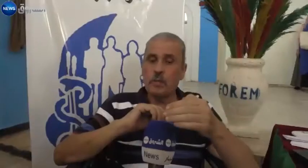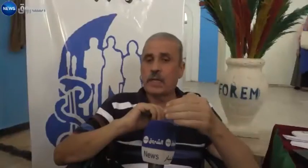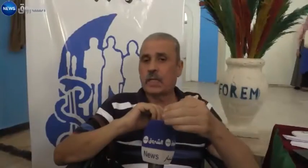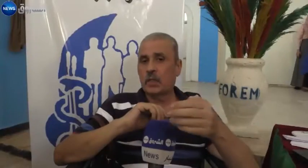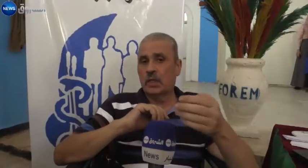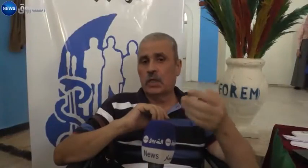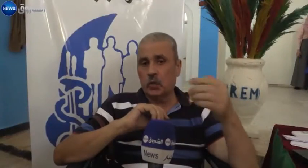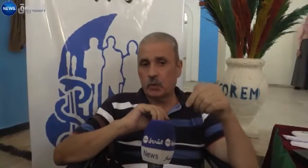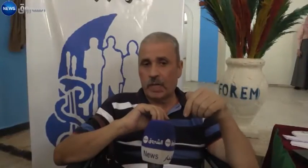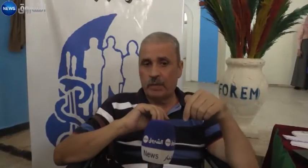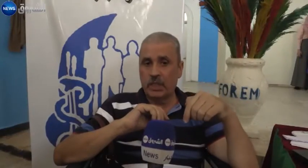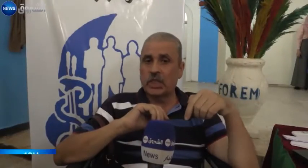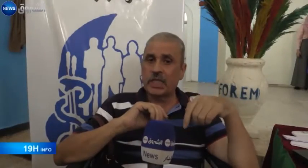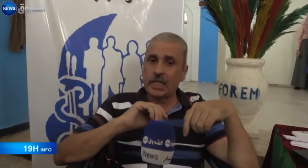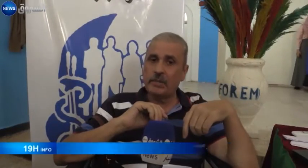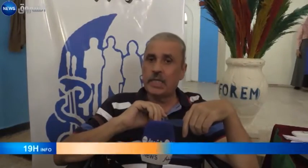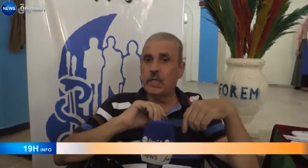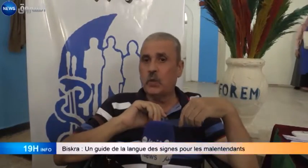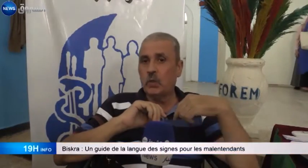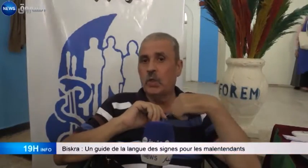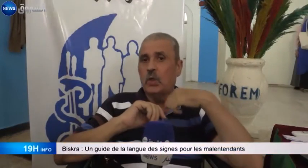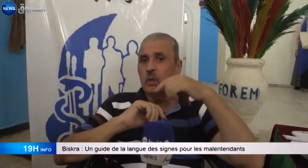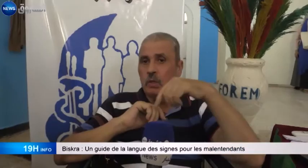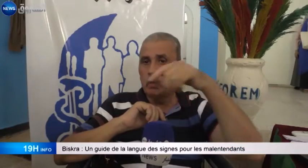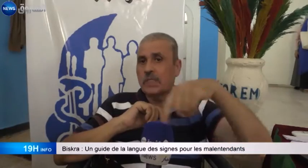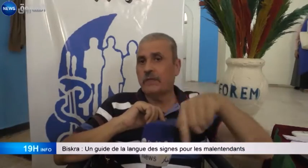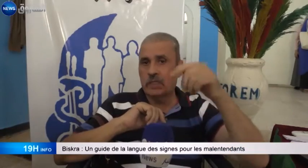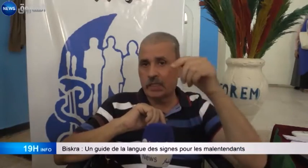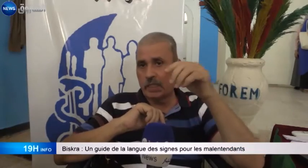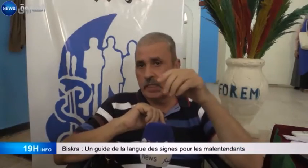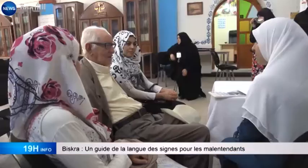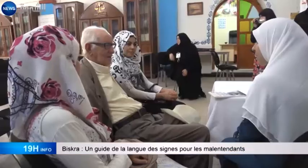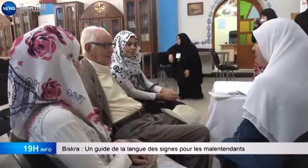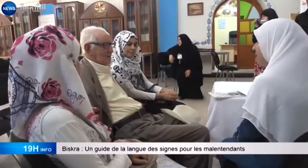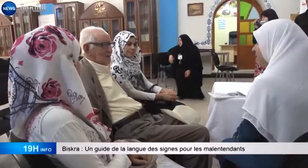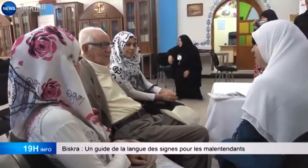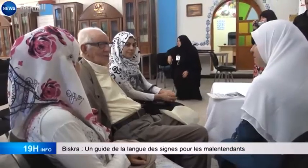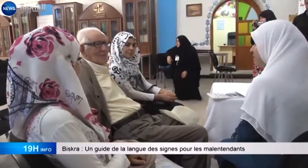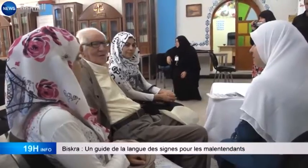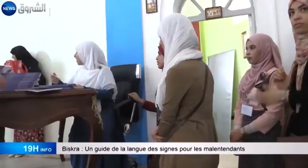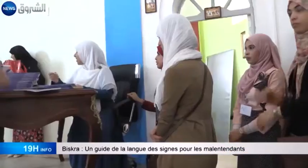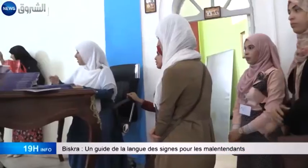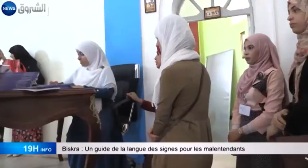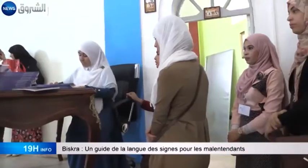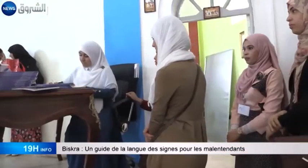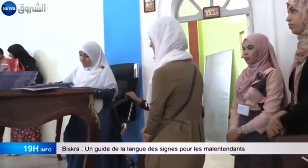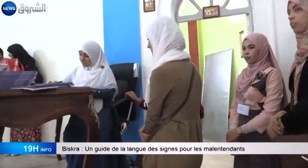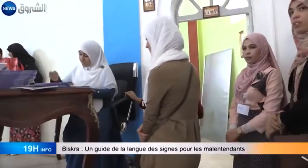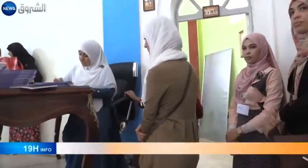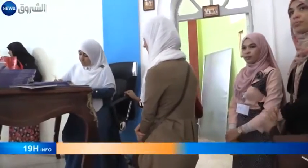C'est la première fois qu'un guide dédié aux sourds et aux malentendants est édité en Algérie. Avec beaucoup de volonté et de détermination, Fatema Zahra